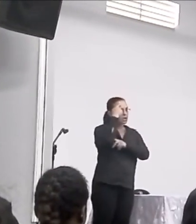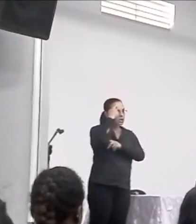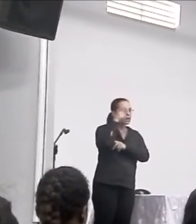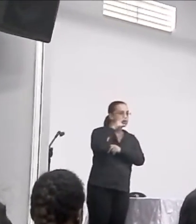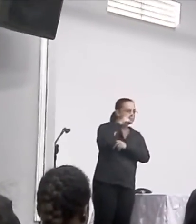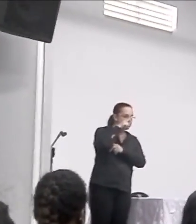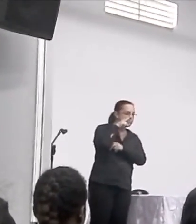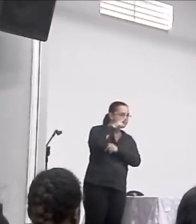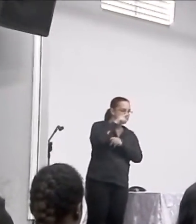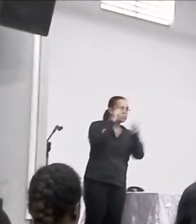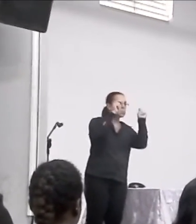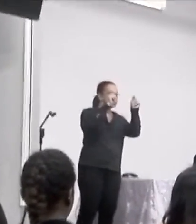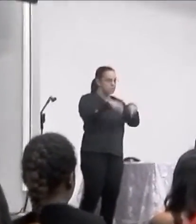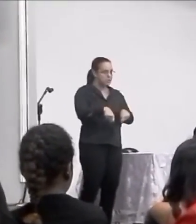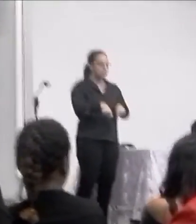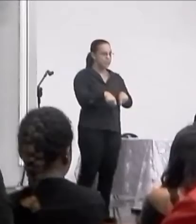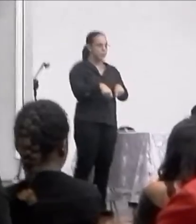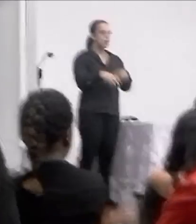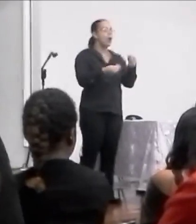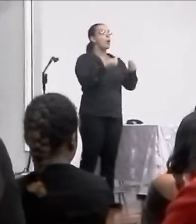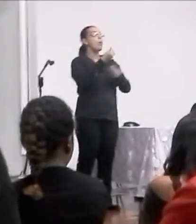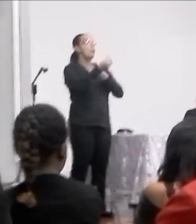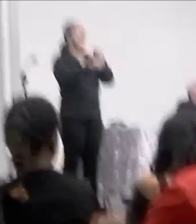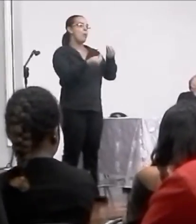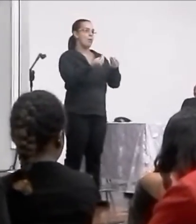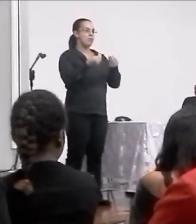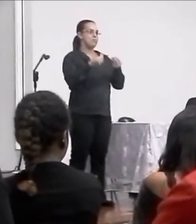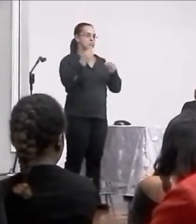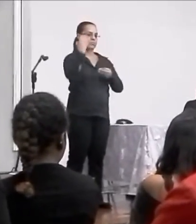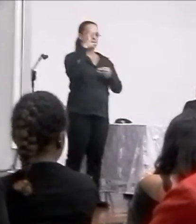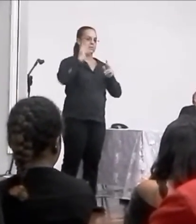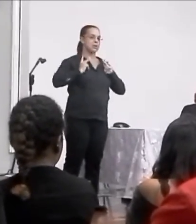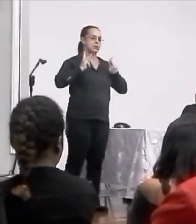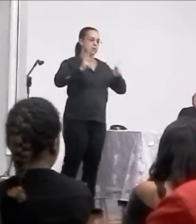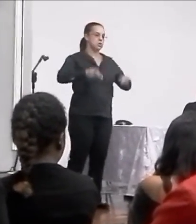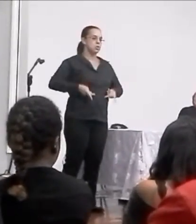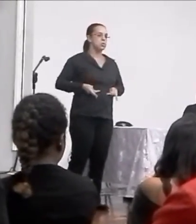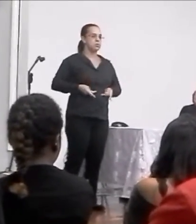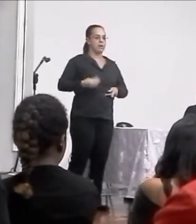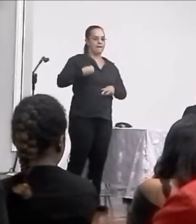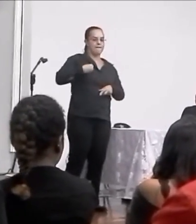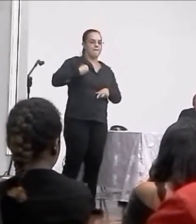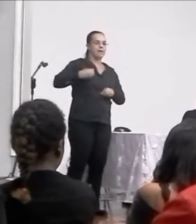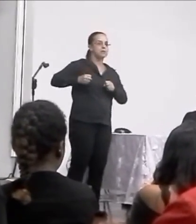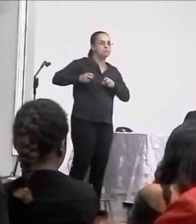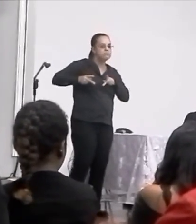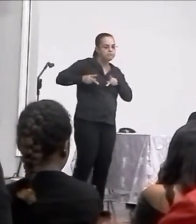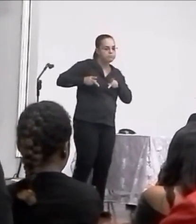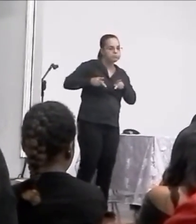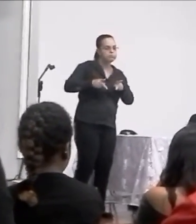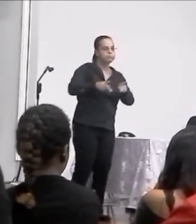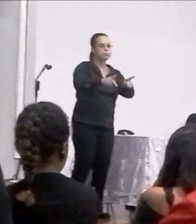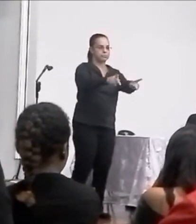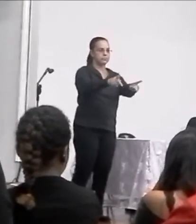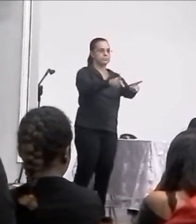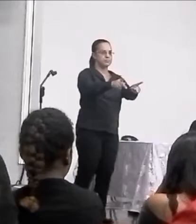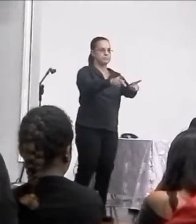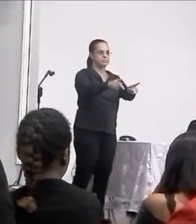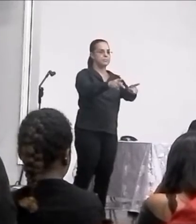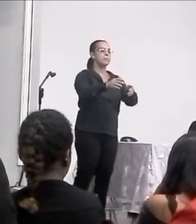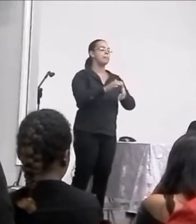ciências humanas sobreviver a largo prazo, qual poderia ser, então,